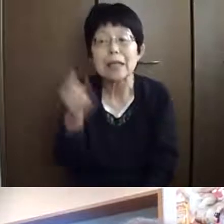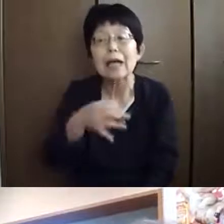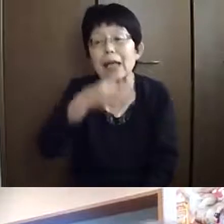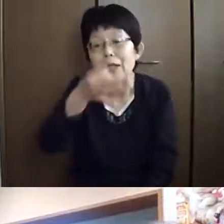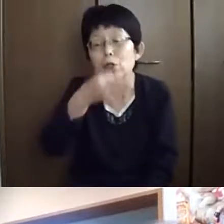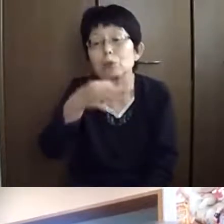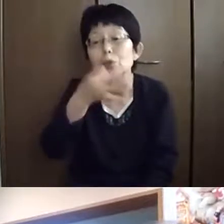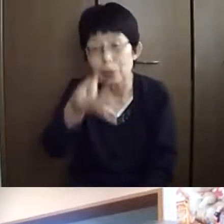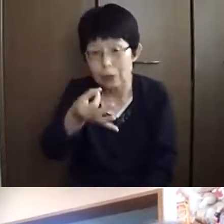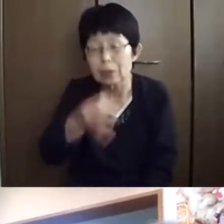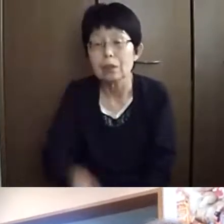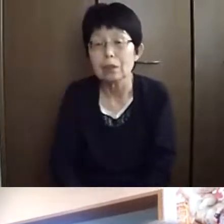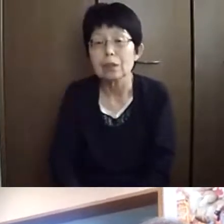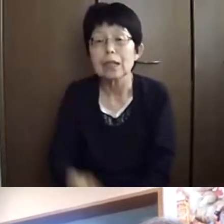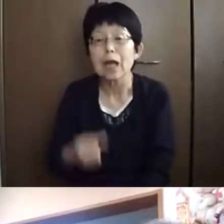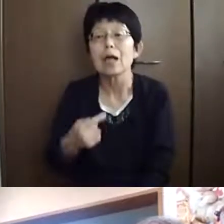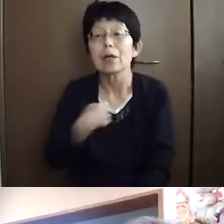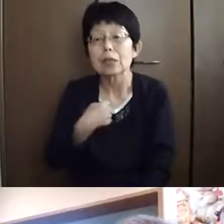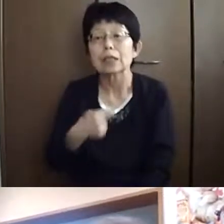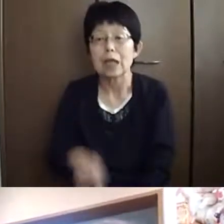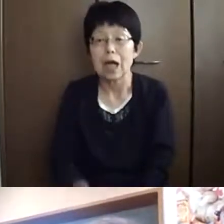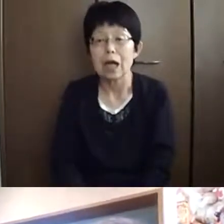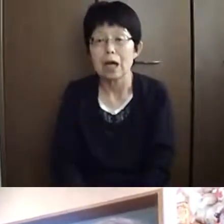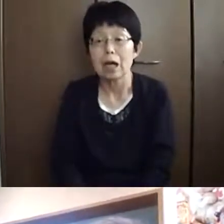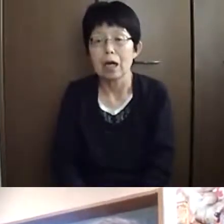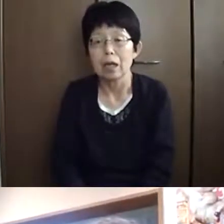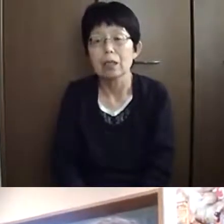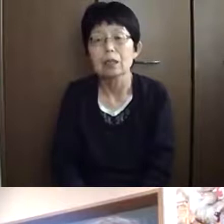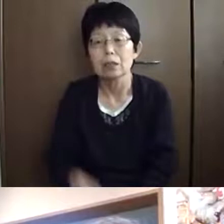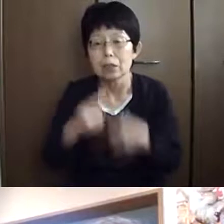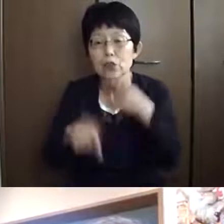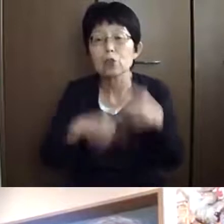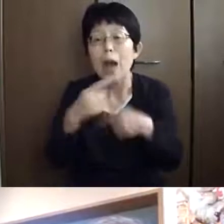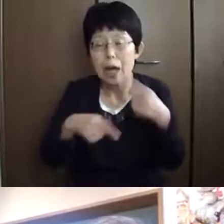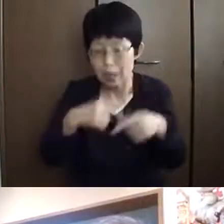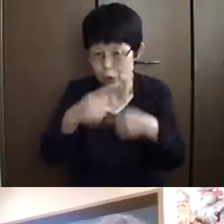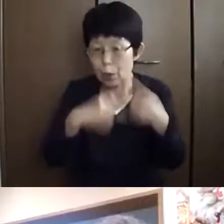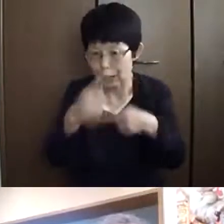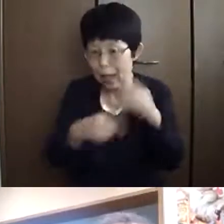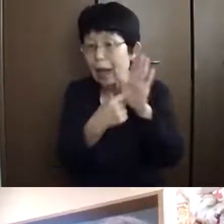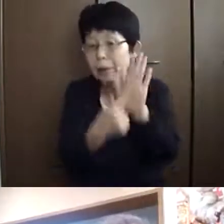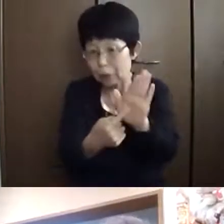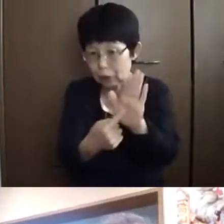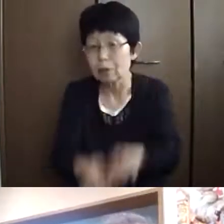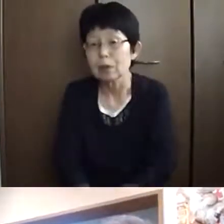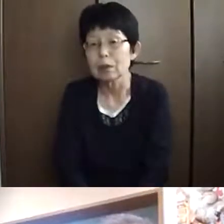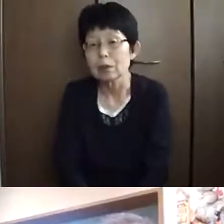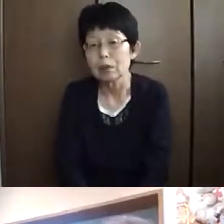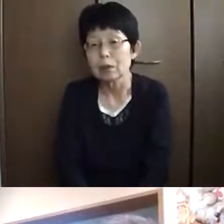を、秀樹さんが今、うん、通訳してくださってるので。 なるほど。はい、あ、いいね。その